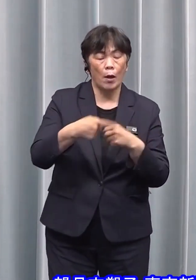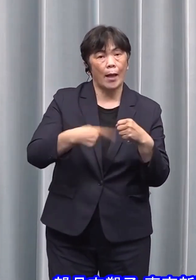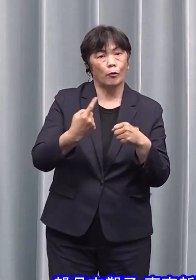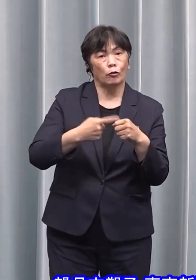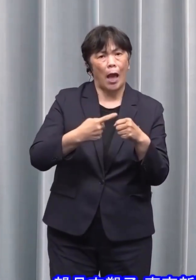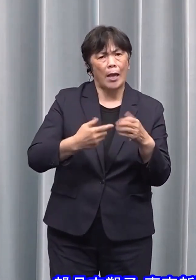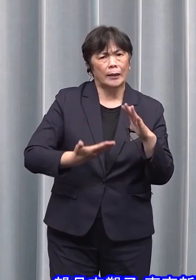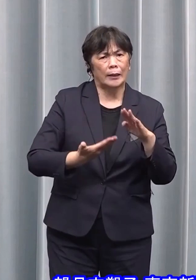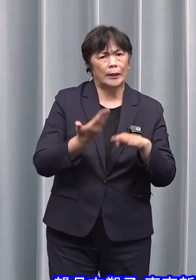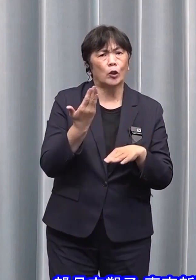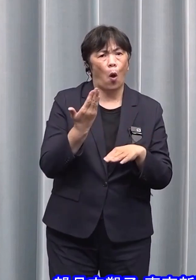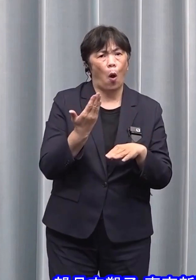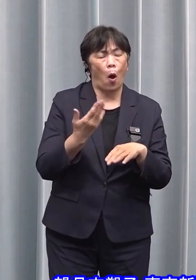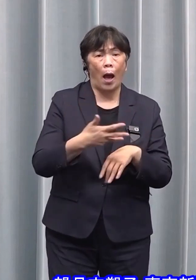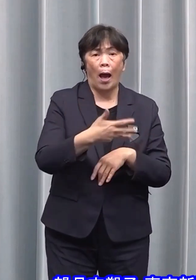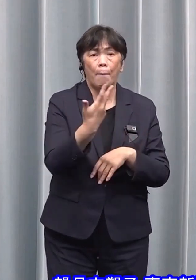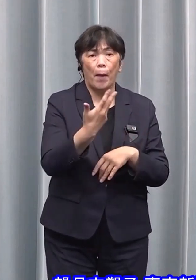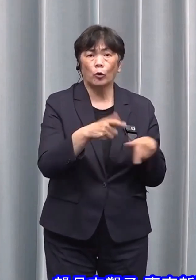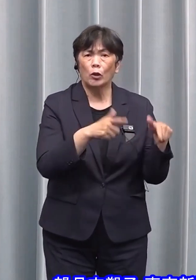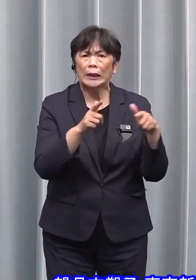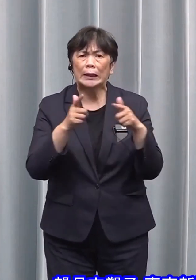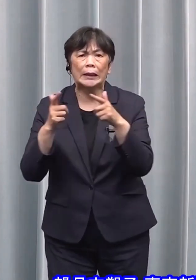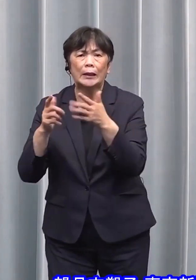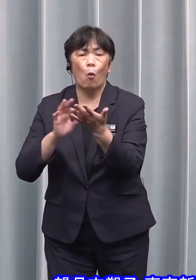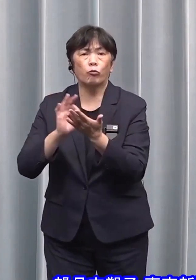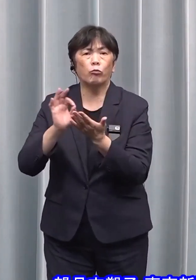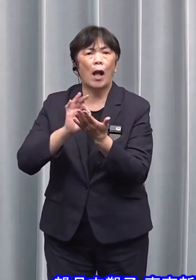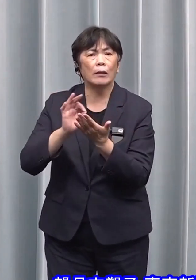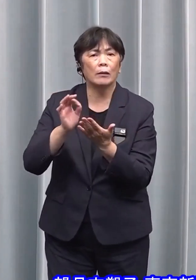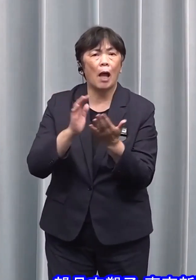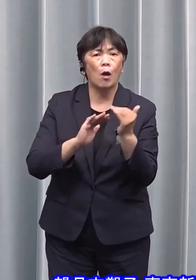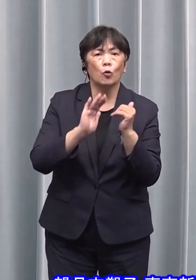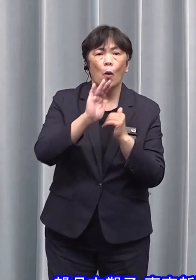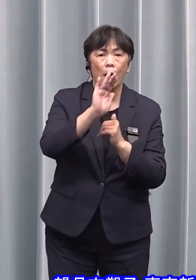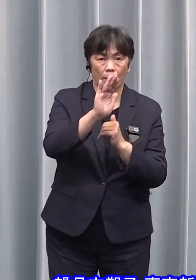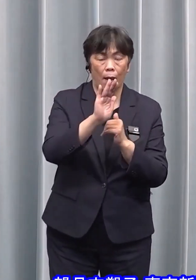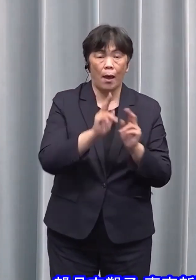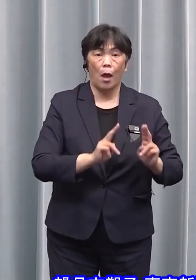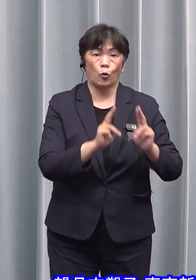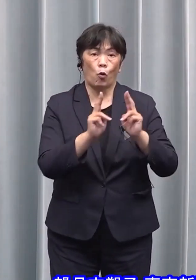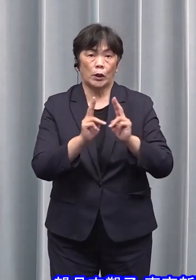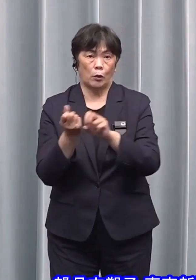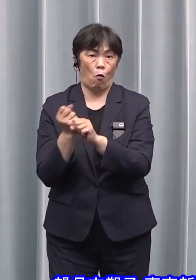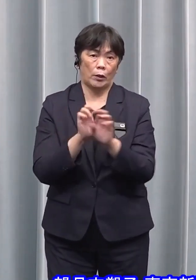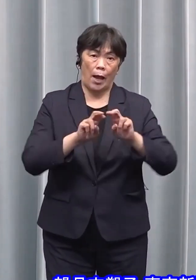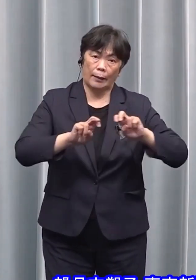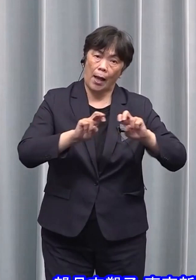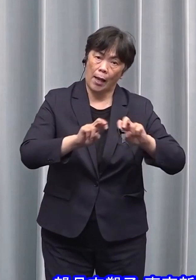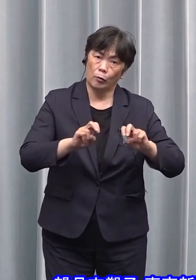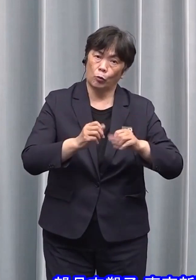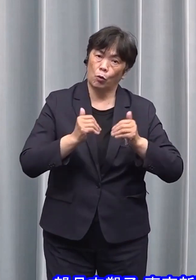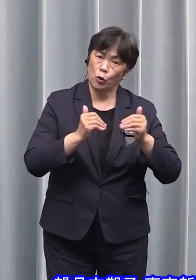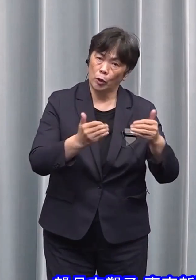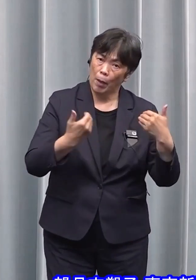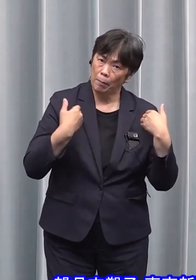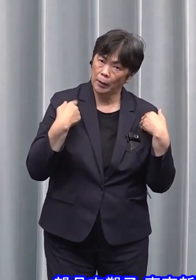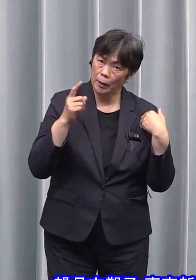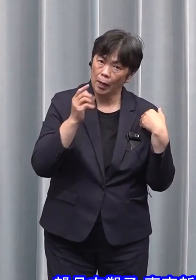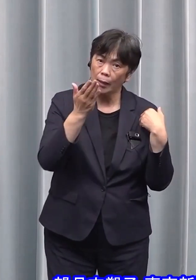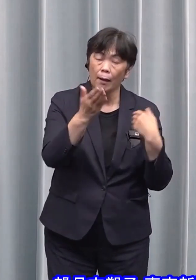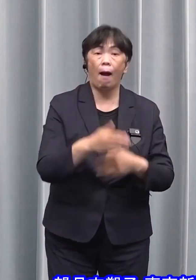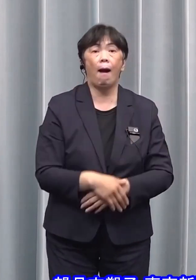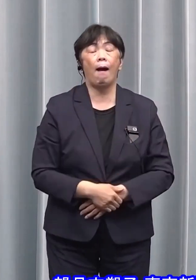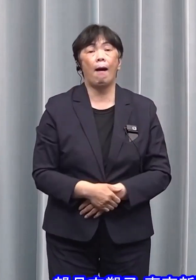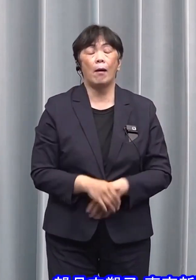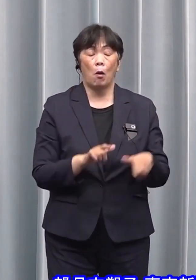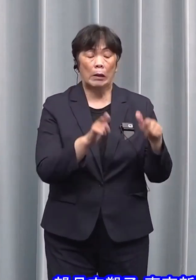ている800本近い企業を生かした上で、やはりこの都市の再開発を進めるべきではないか、この800本近くの